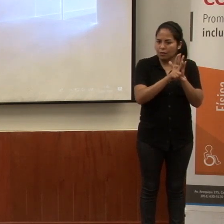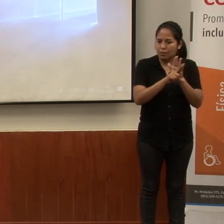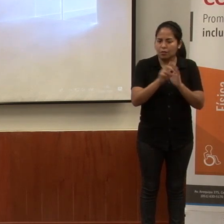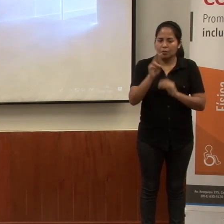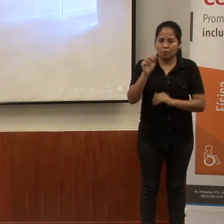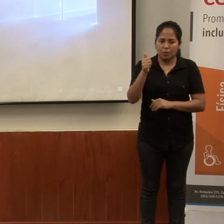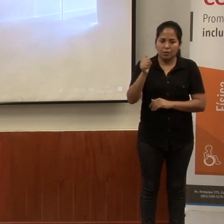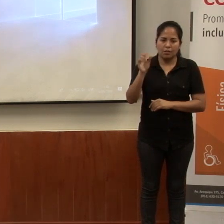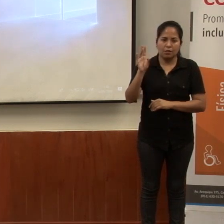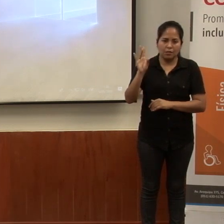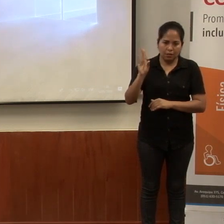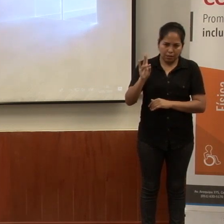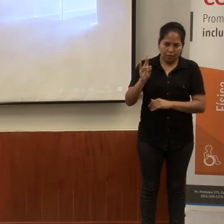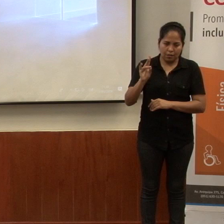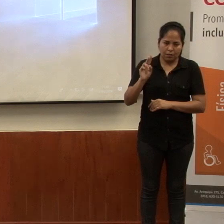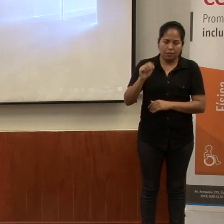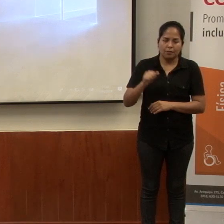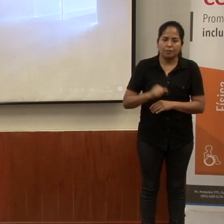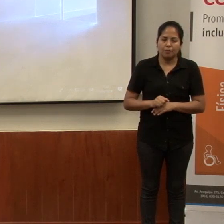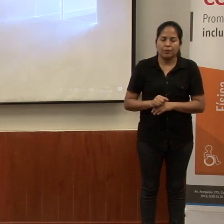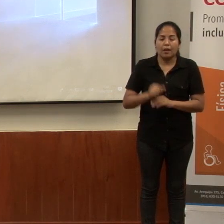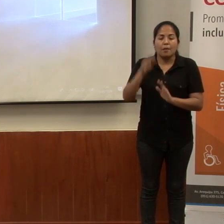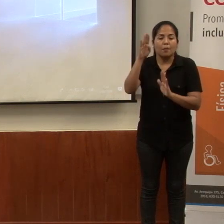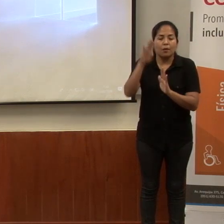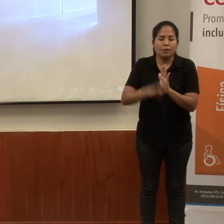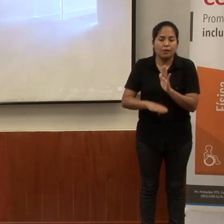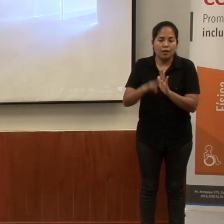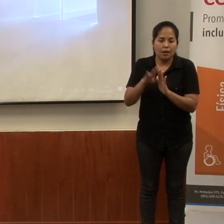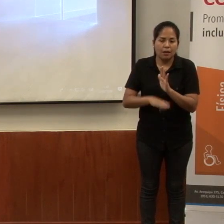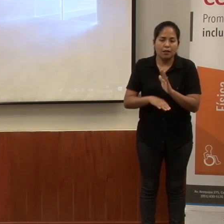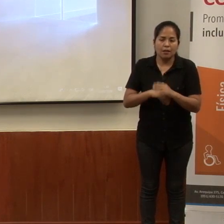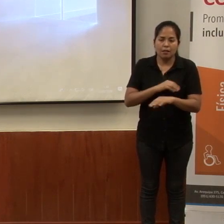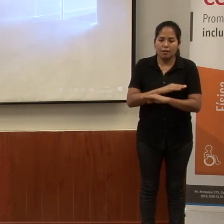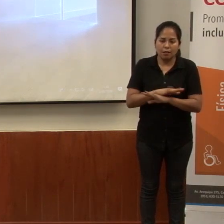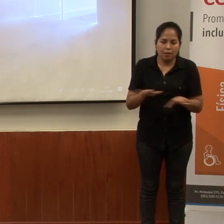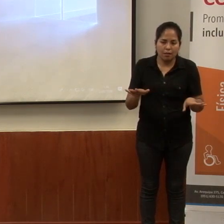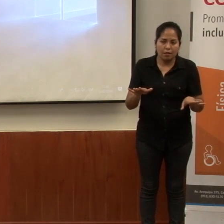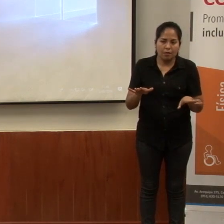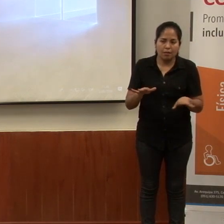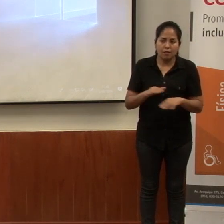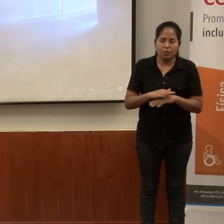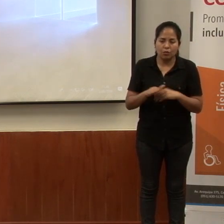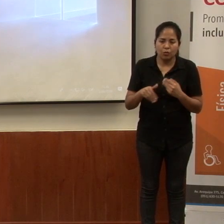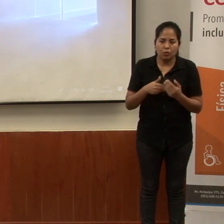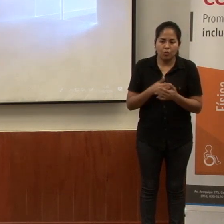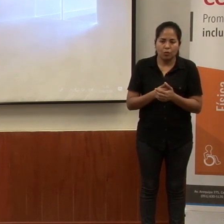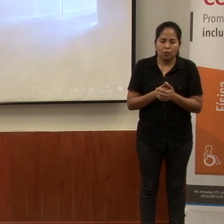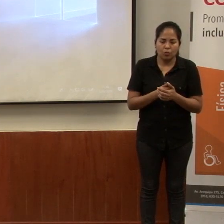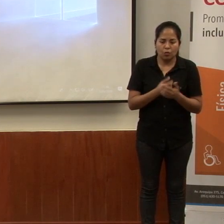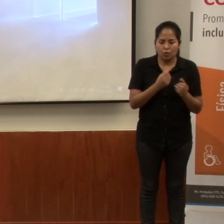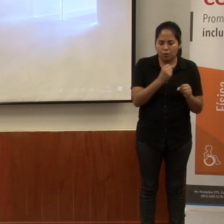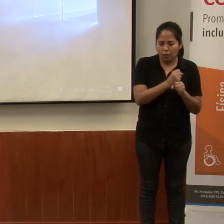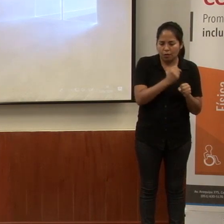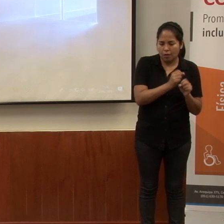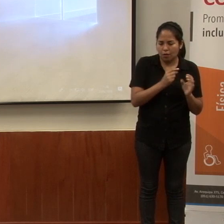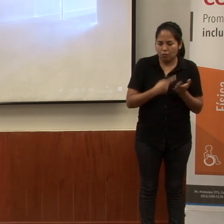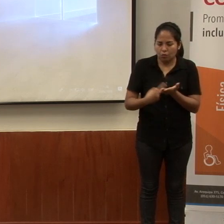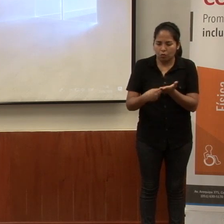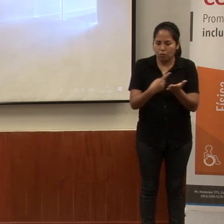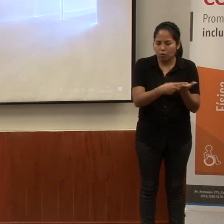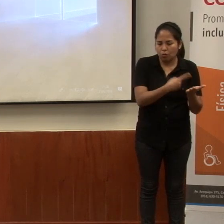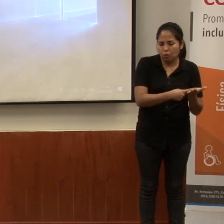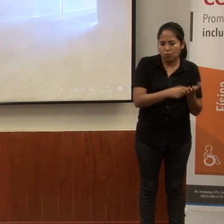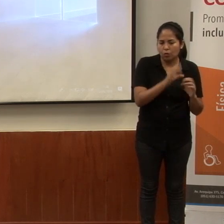de 2018, hemos eliminado la 7ª complementaria conjuntamente articulándonos con el CONADIS y con el